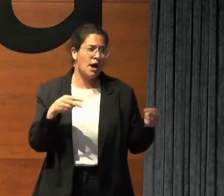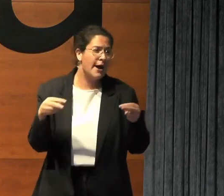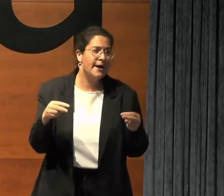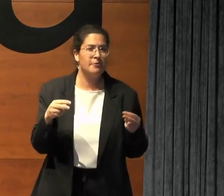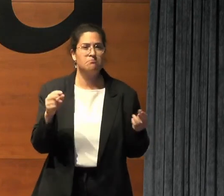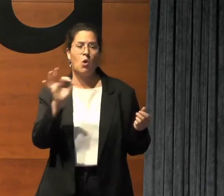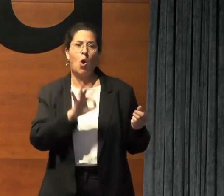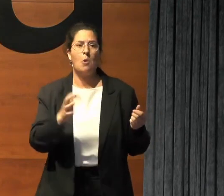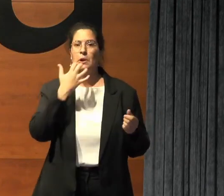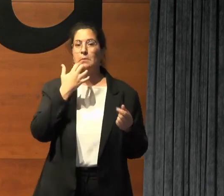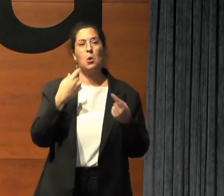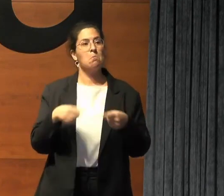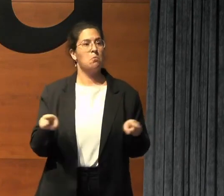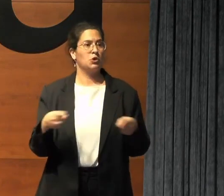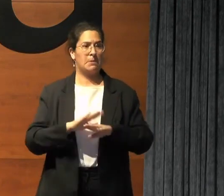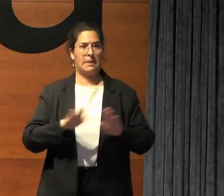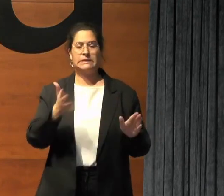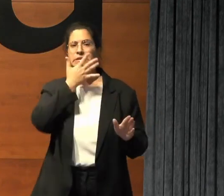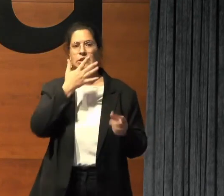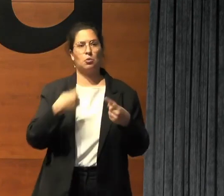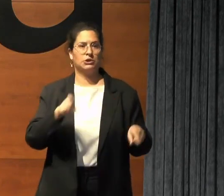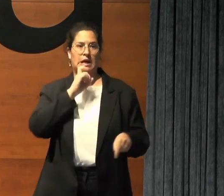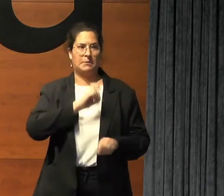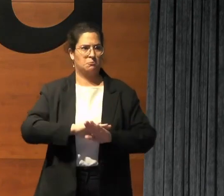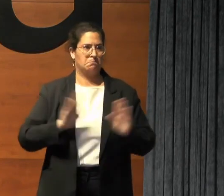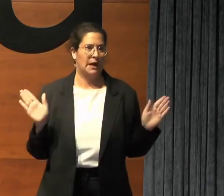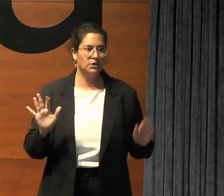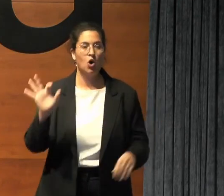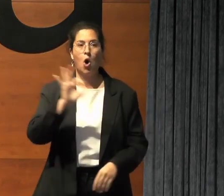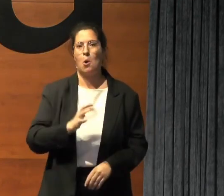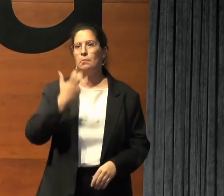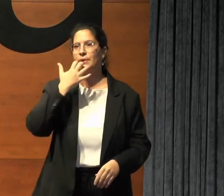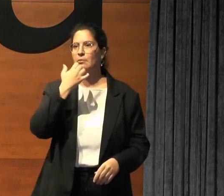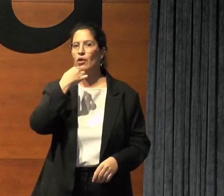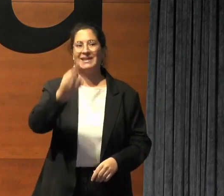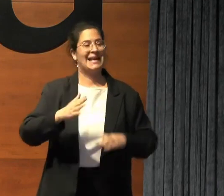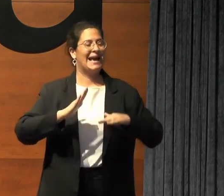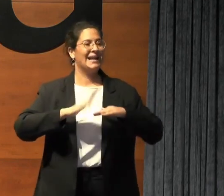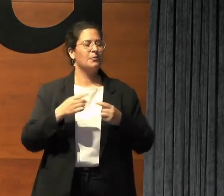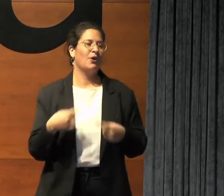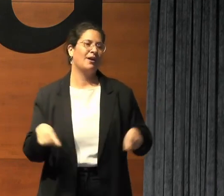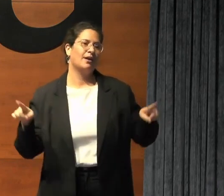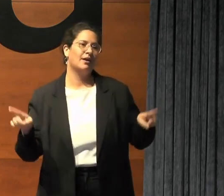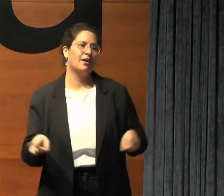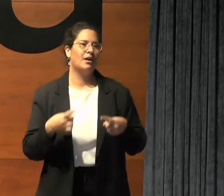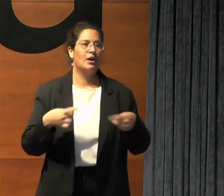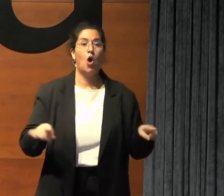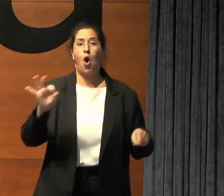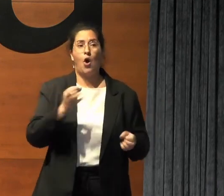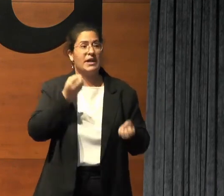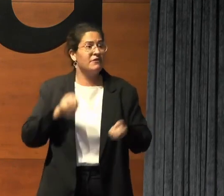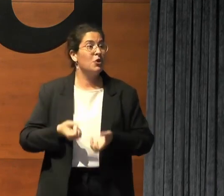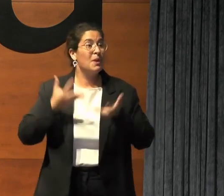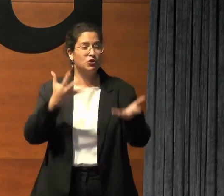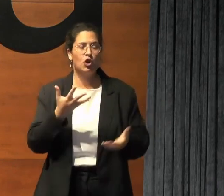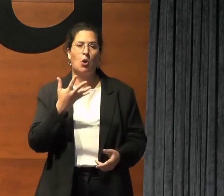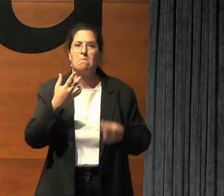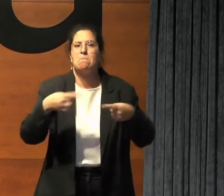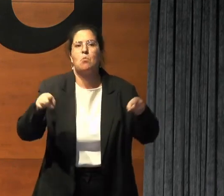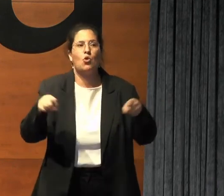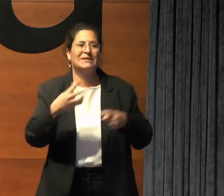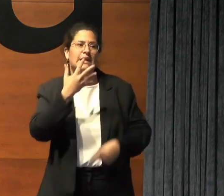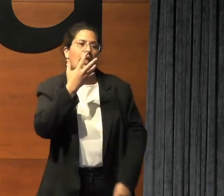intérprete. Traducía la letra de la canción, indicaba que estaba sonando música, incluso indicaba el